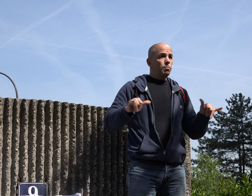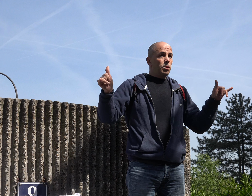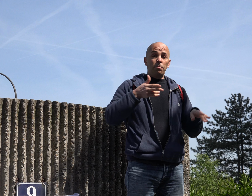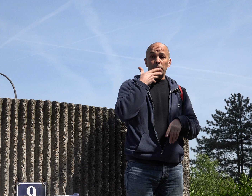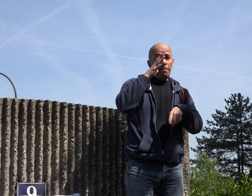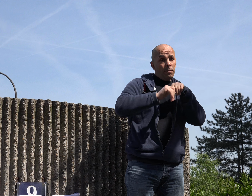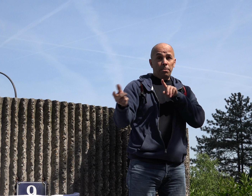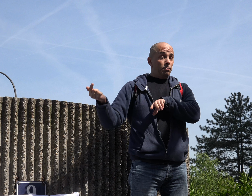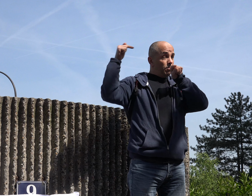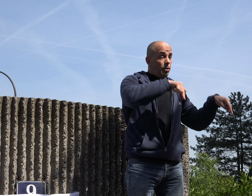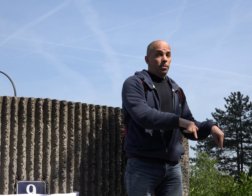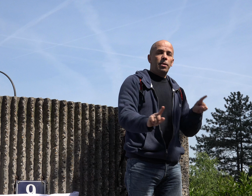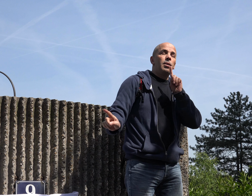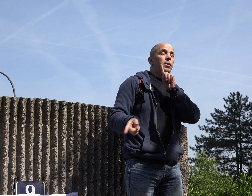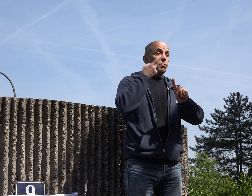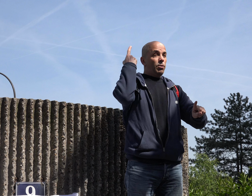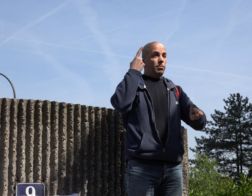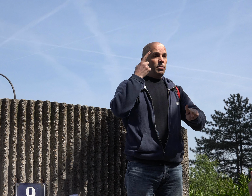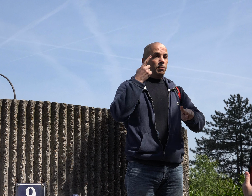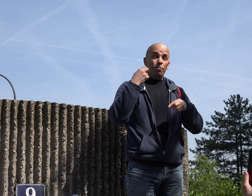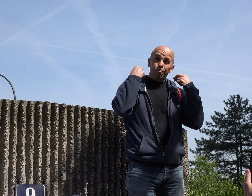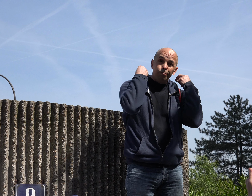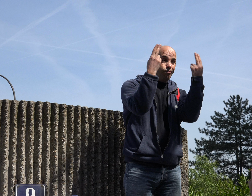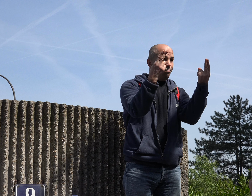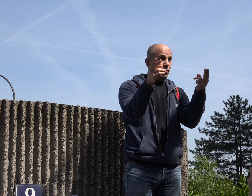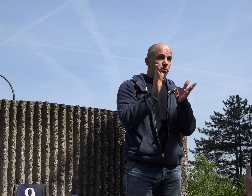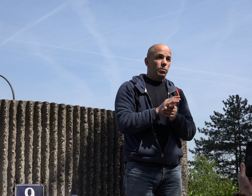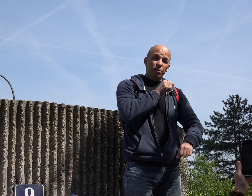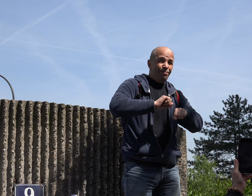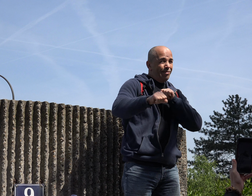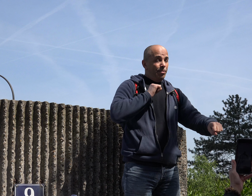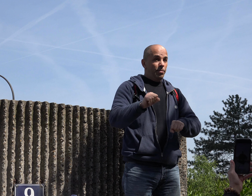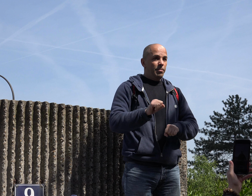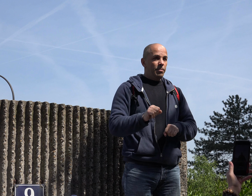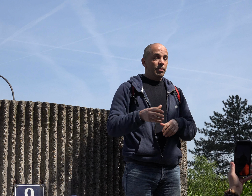du sous-titrage, c'est pareil, il y a des décalages, c'est pour ça que je viens et que c'est très important. Il faut qu'on vous aide, il faut qu'on bouge.